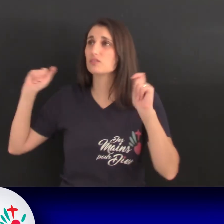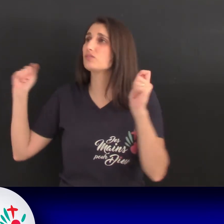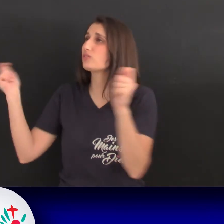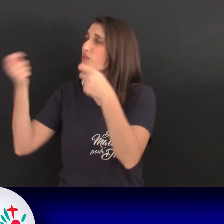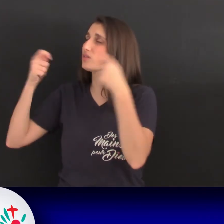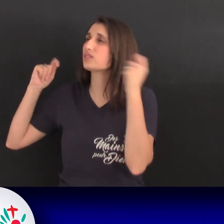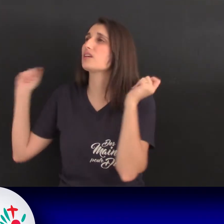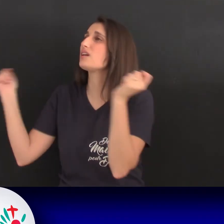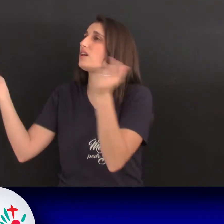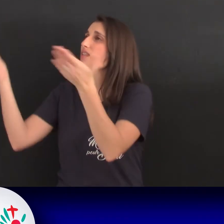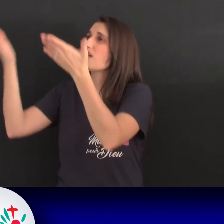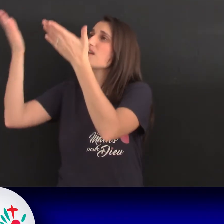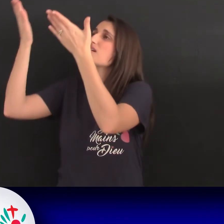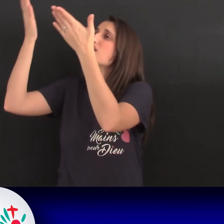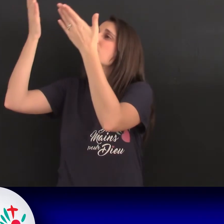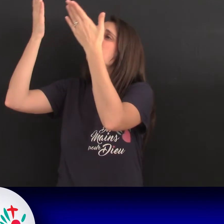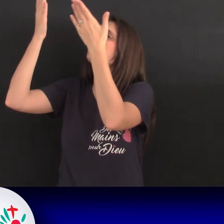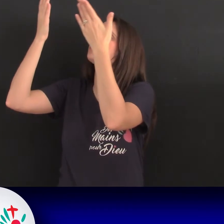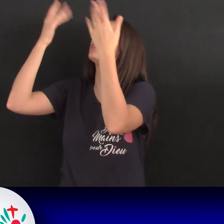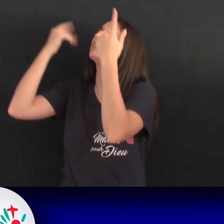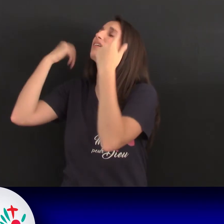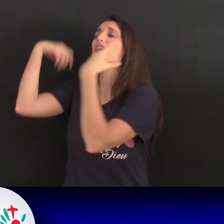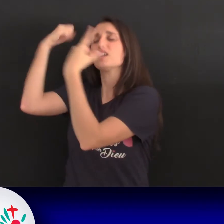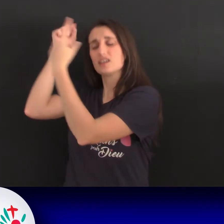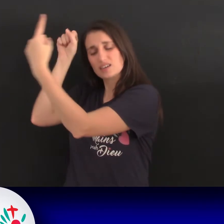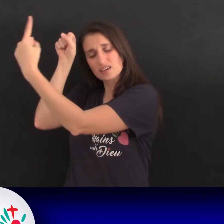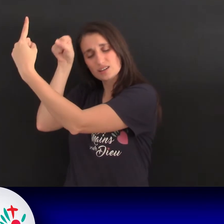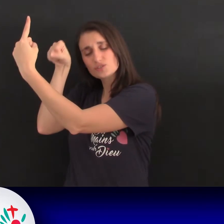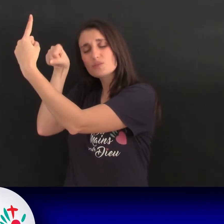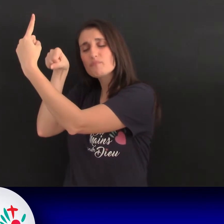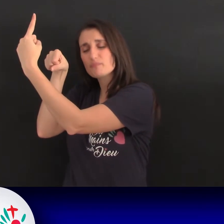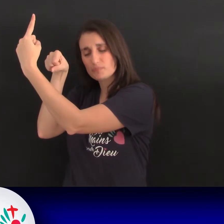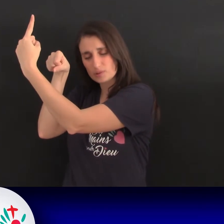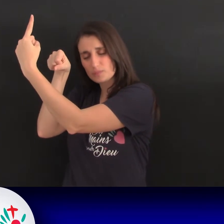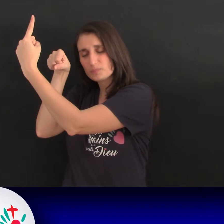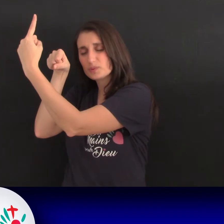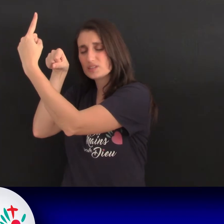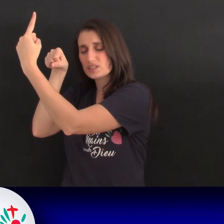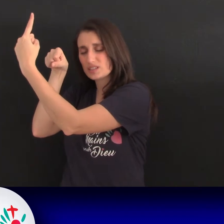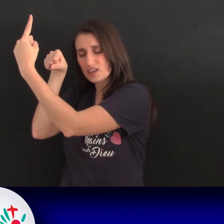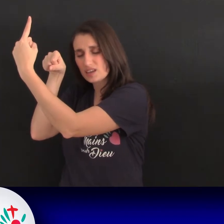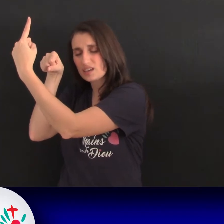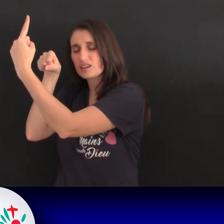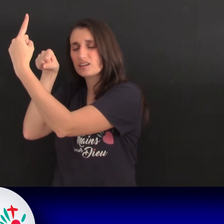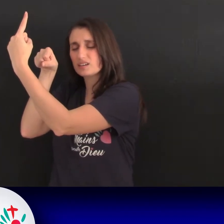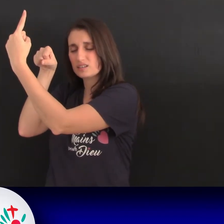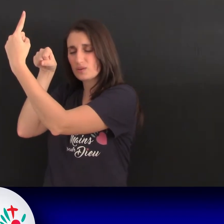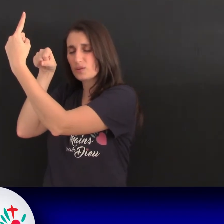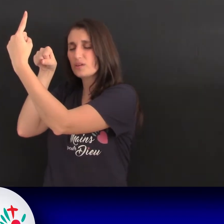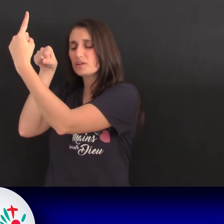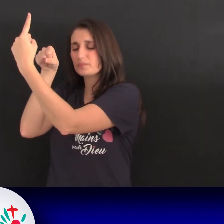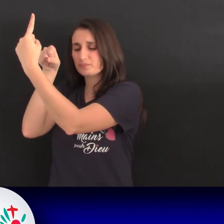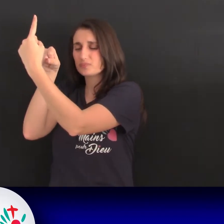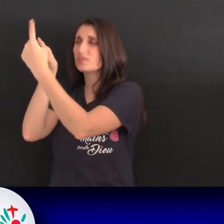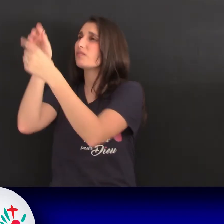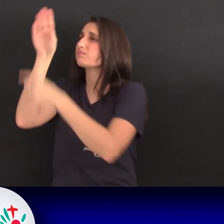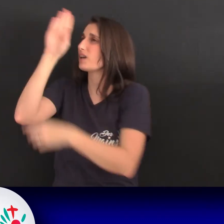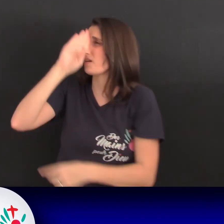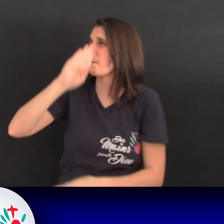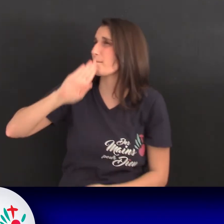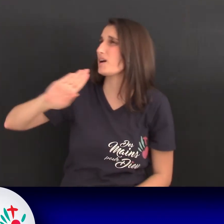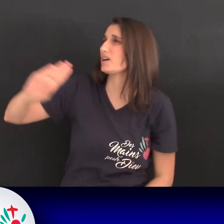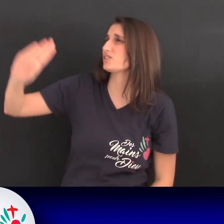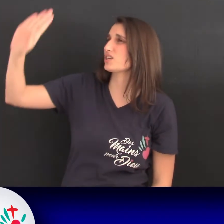Oui, je te célèbre et je me prosterne.